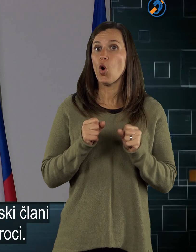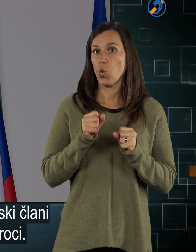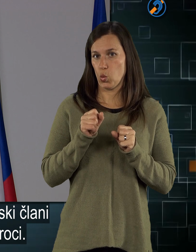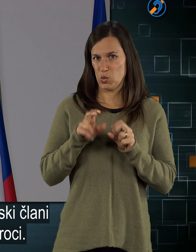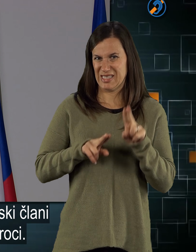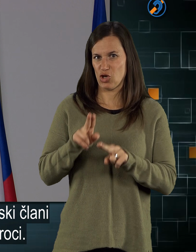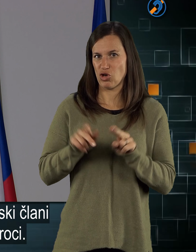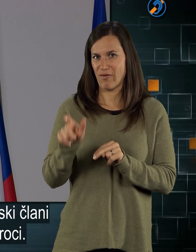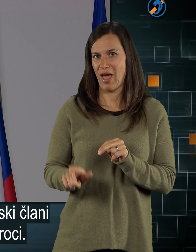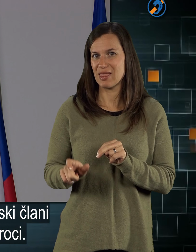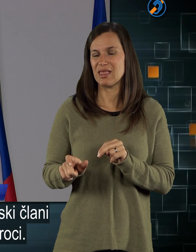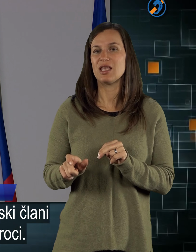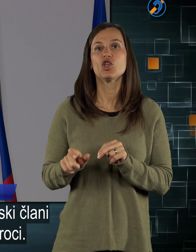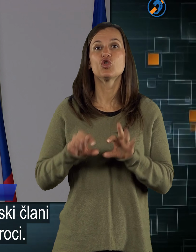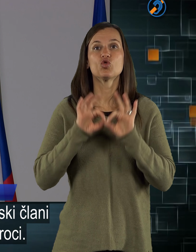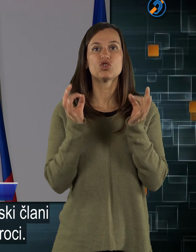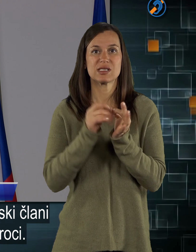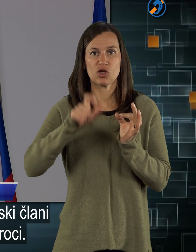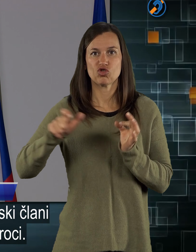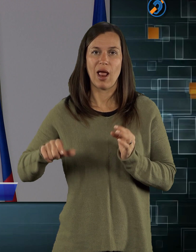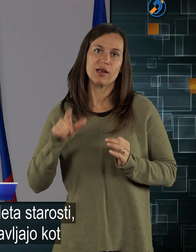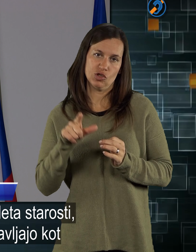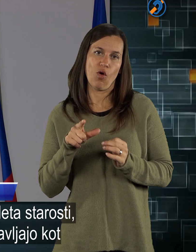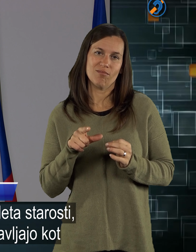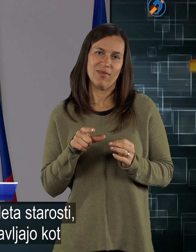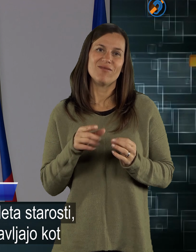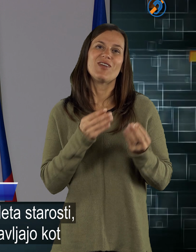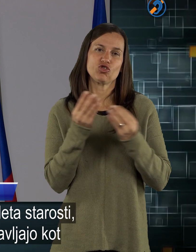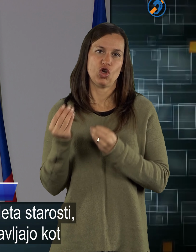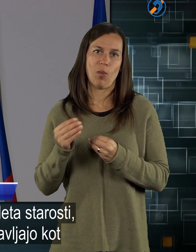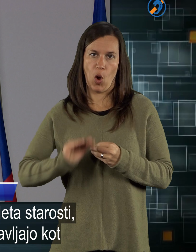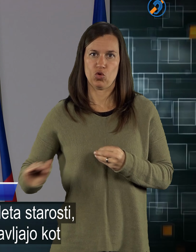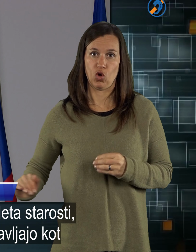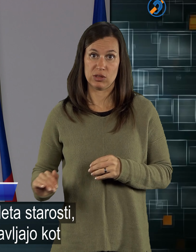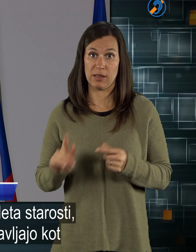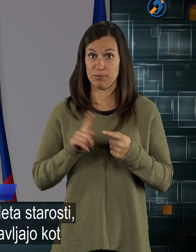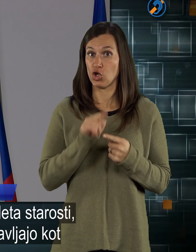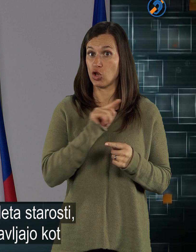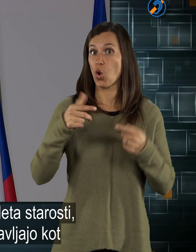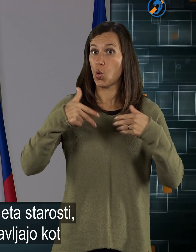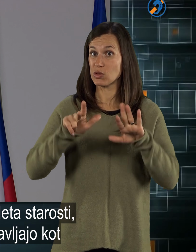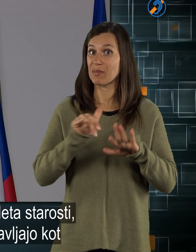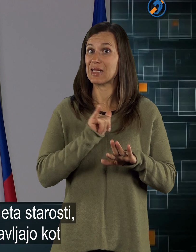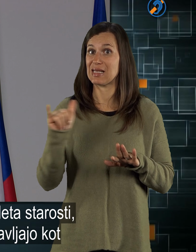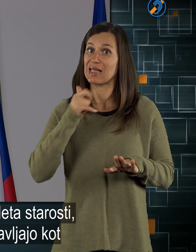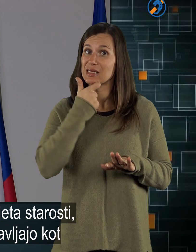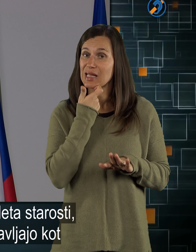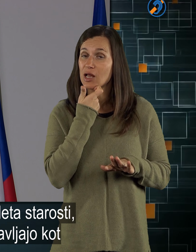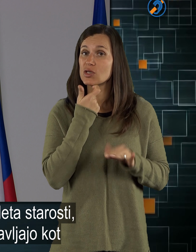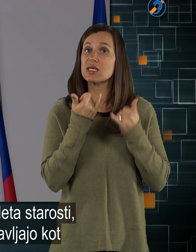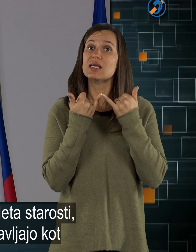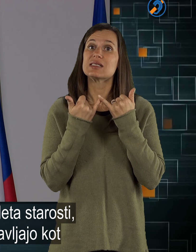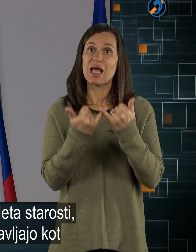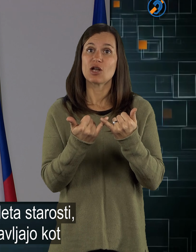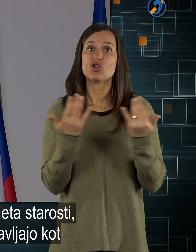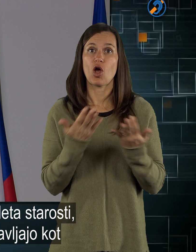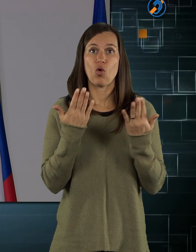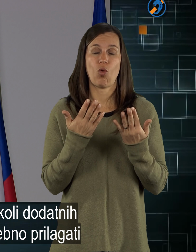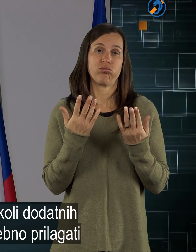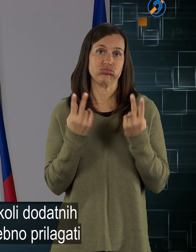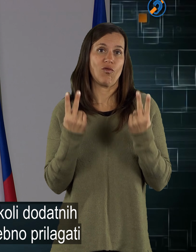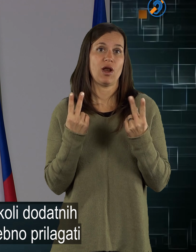Vzdrževani družinski člani so povečinoma otroci. Če so to otroci do 18. leta starosti, jih lahko starši uveljavljajo